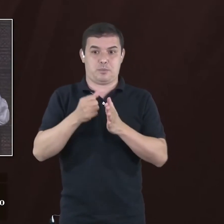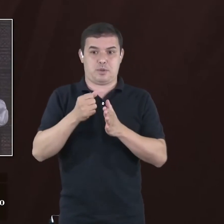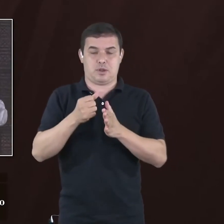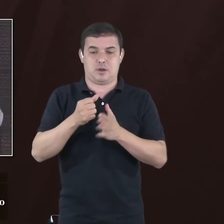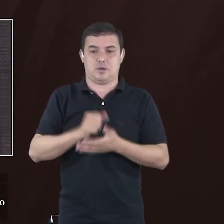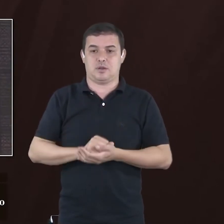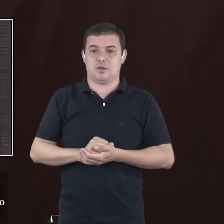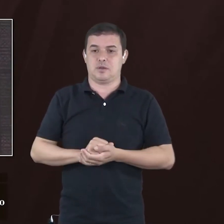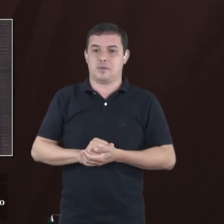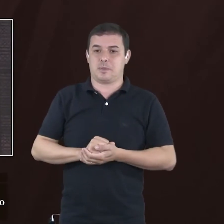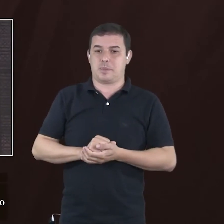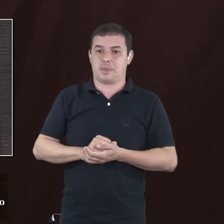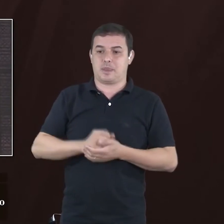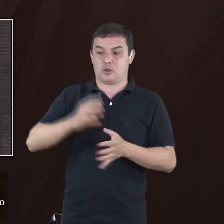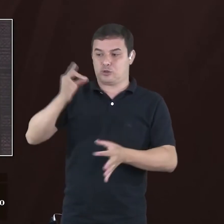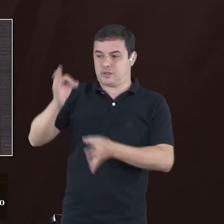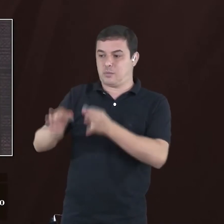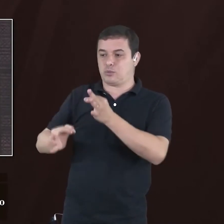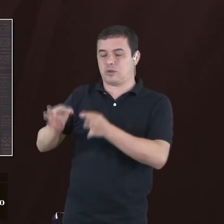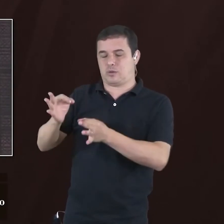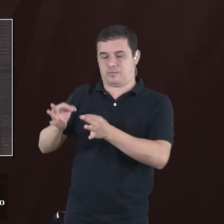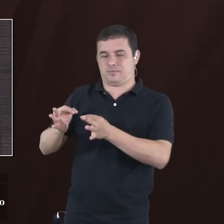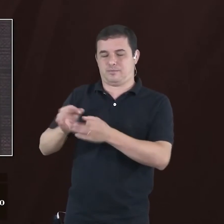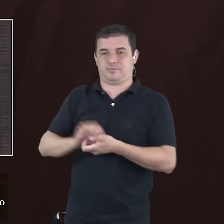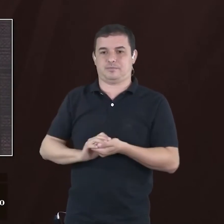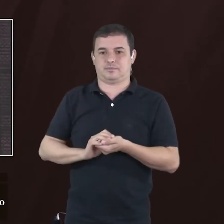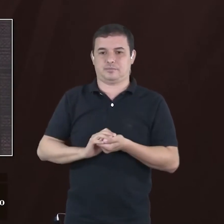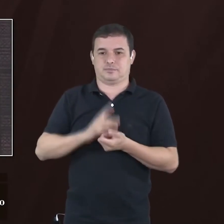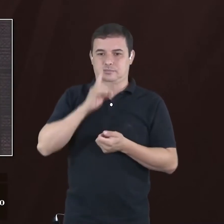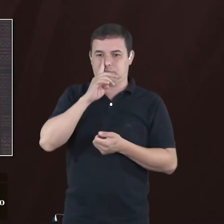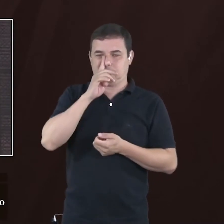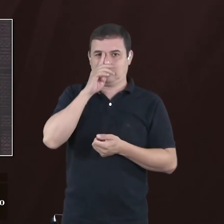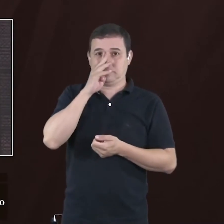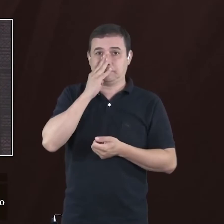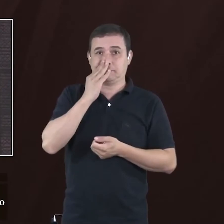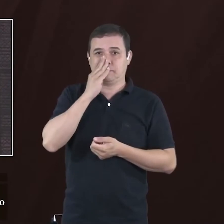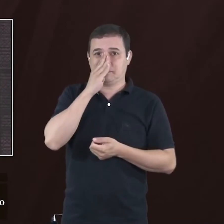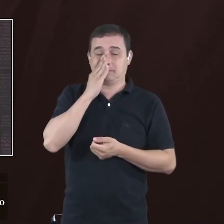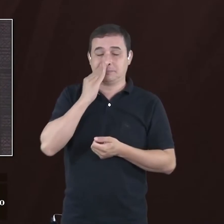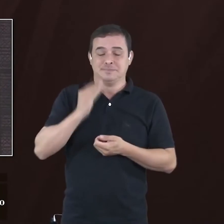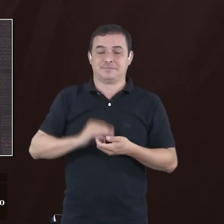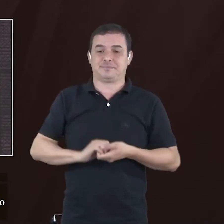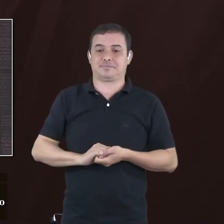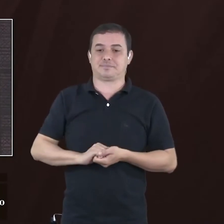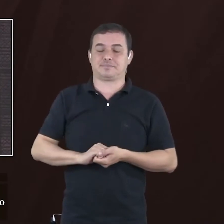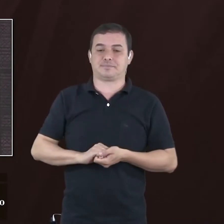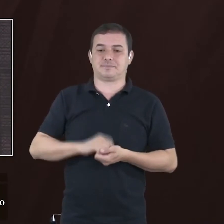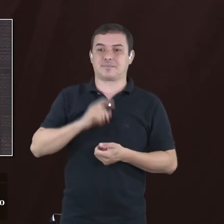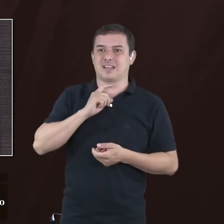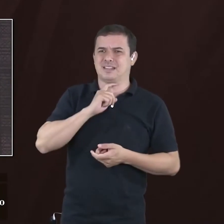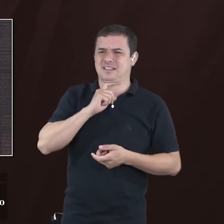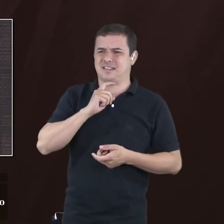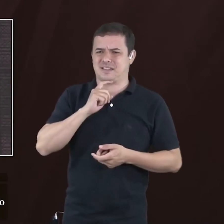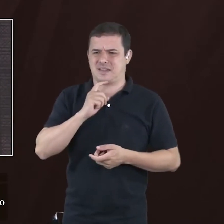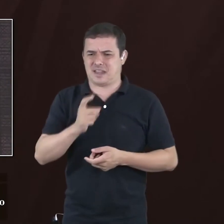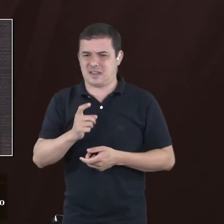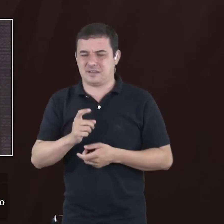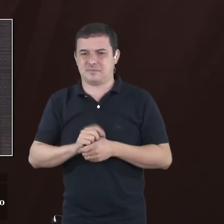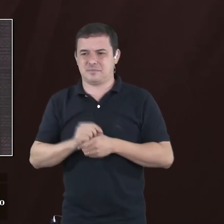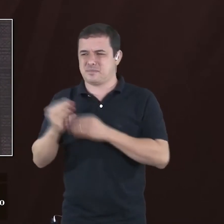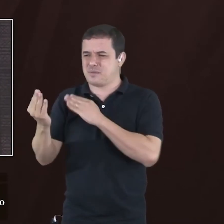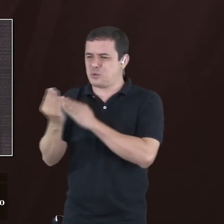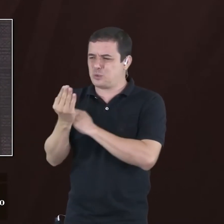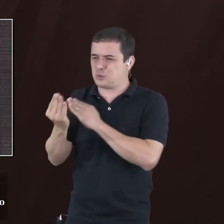feita num tribunal. E ele, olha só, ele diz assim: ninguém foi a meu favor,